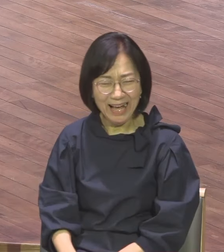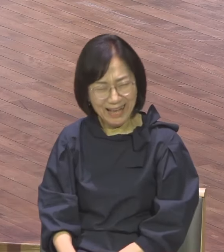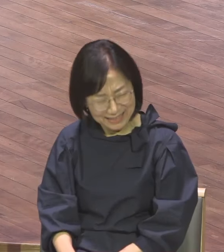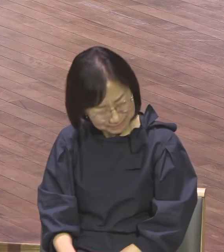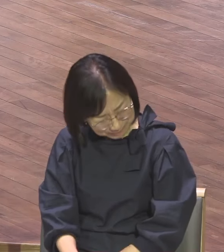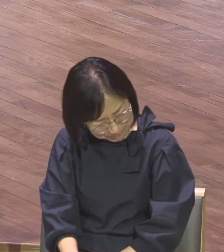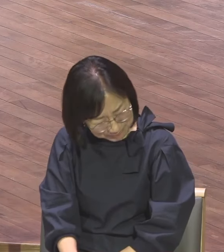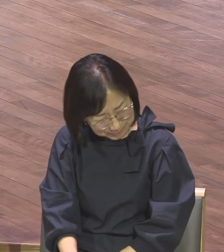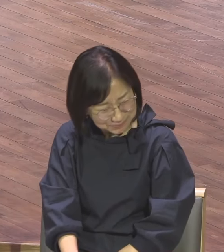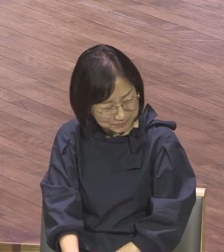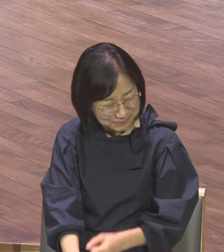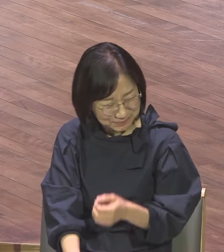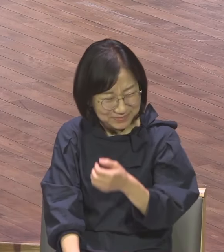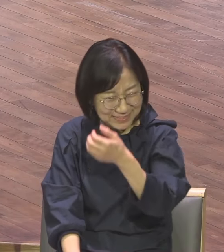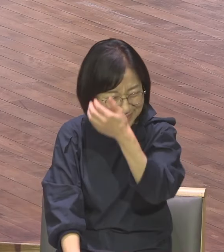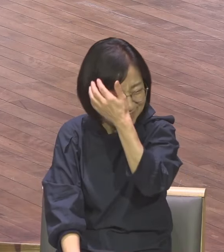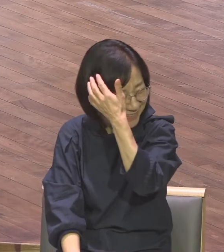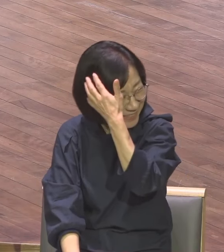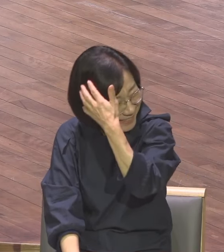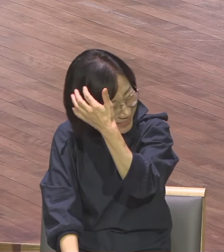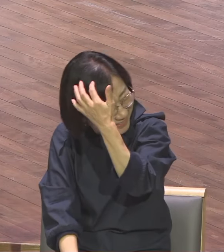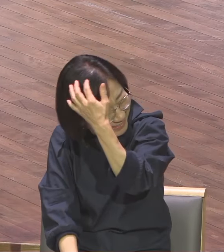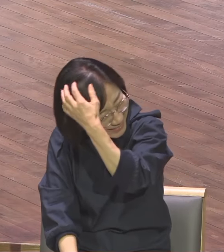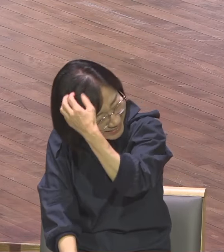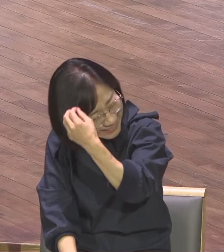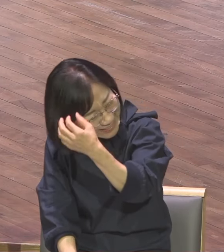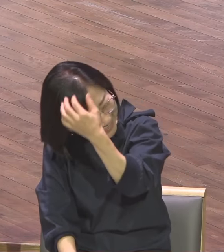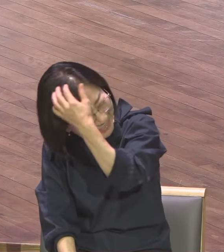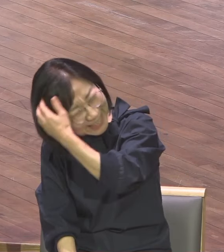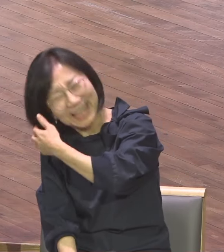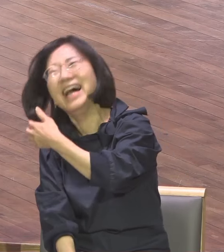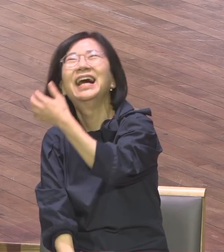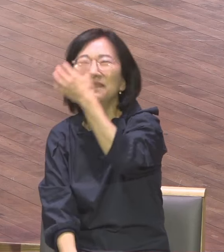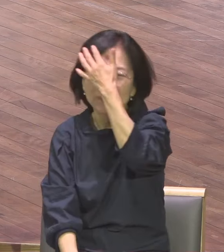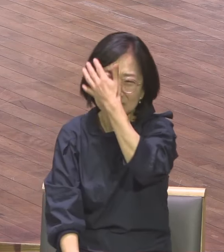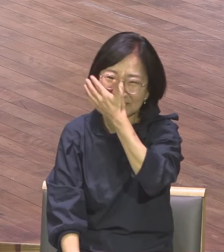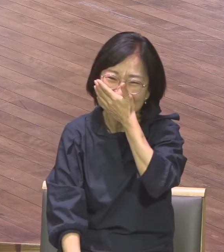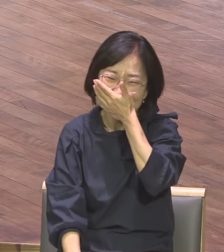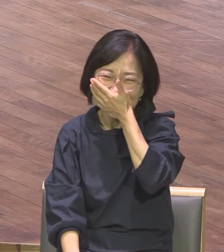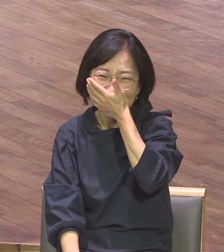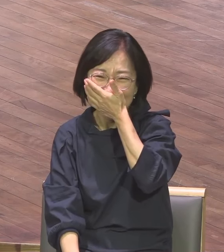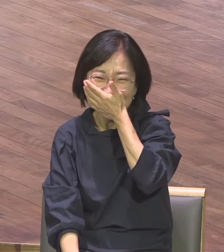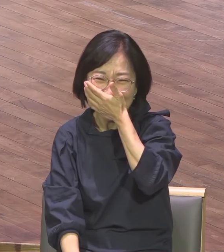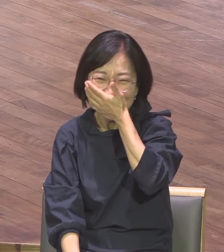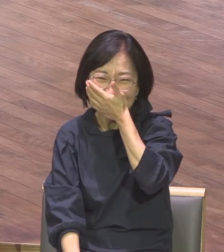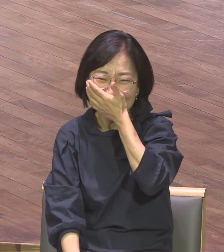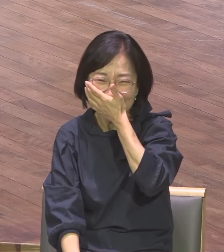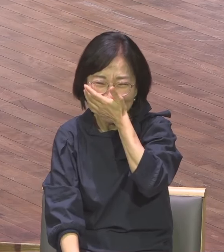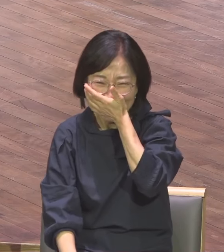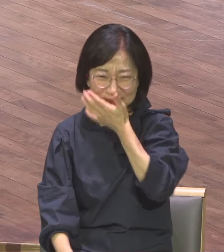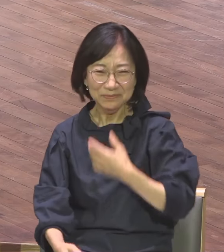근데 한숨 쉬었냐. 왜 한숨을 자꾸 쉬냐. 나 평소 때 안 쉬는데 이상하네.